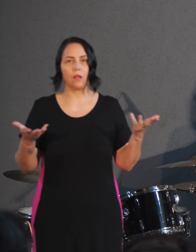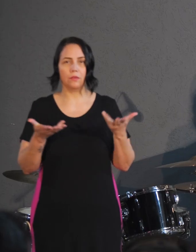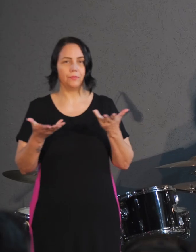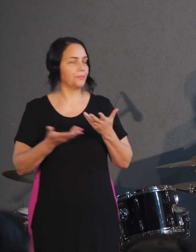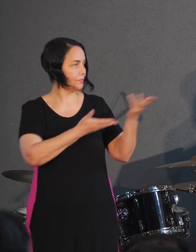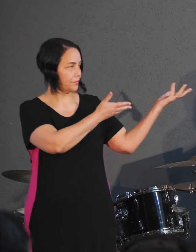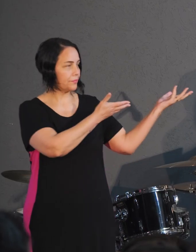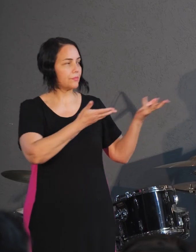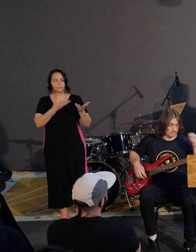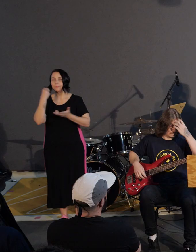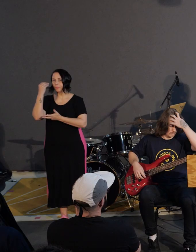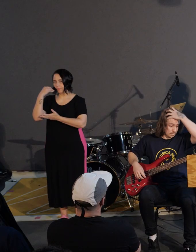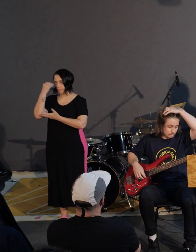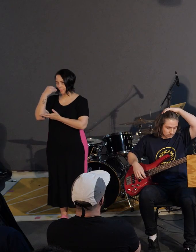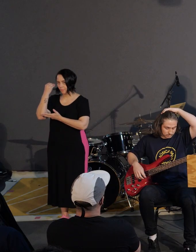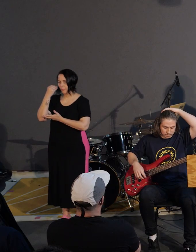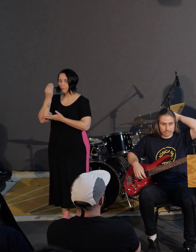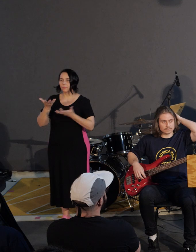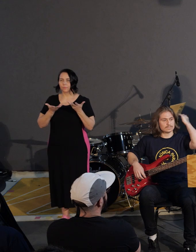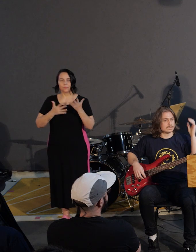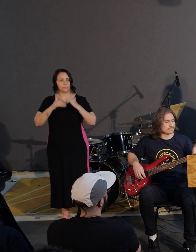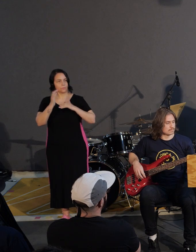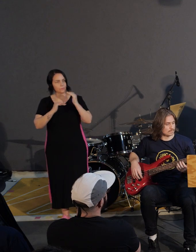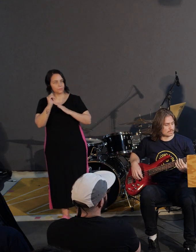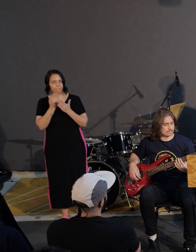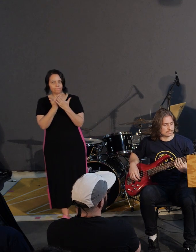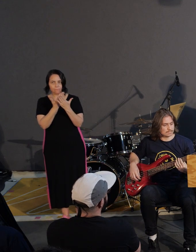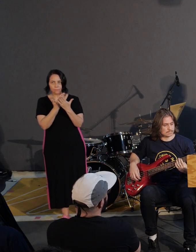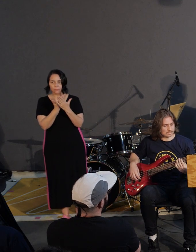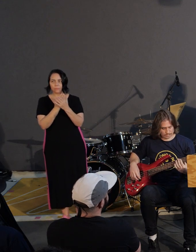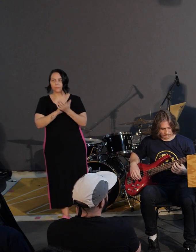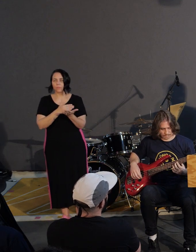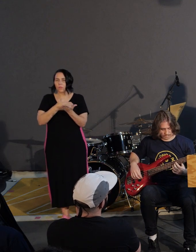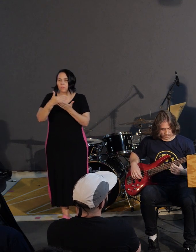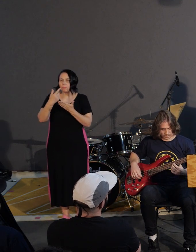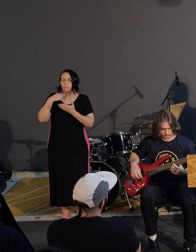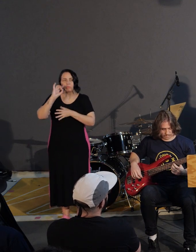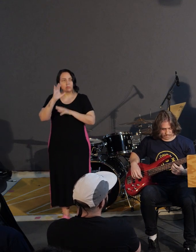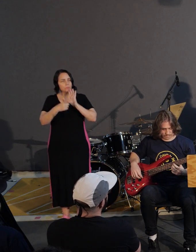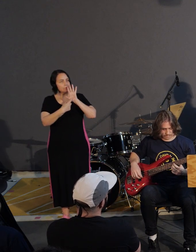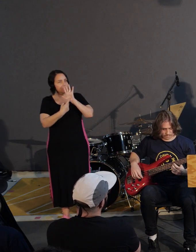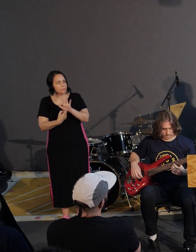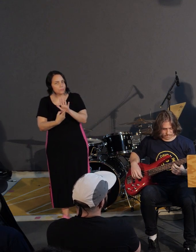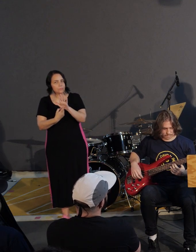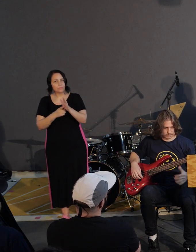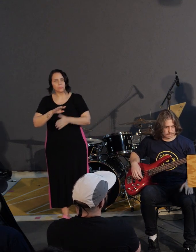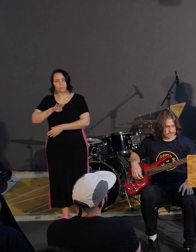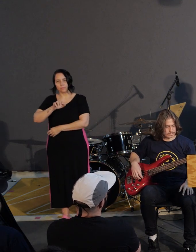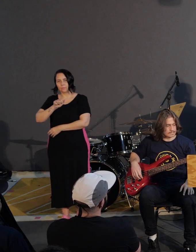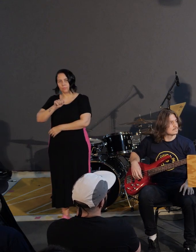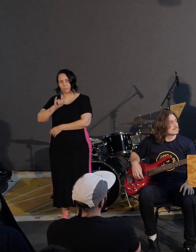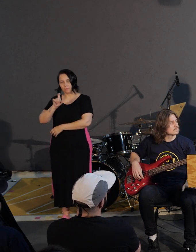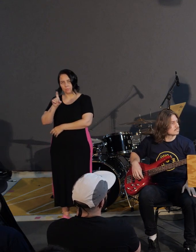Então, pessoal, isso aqui é um experimento, tá? Um experimento que a gente fez na aula. Então, inicialmente, a gente ia fazer somente a linha do baixo.